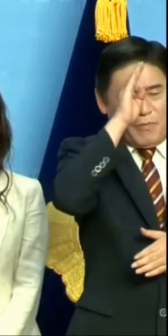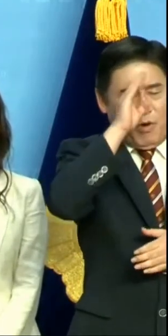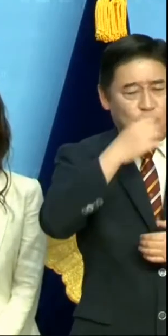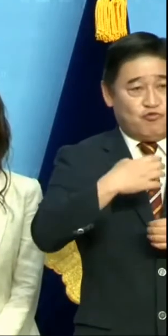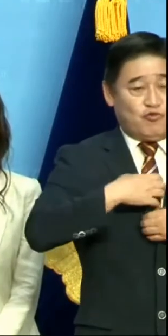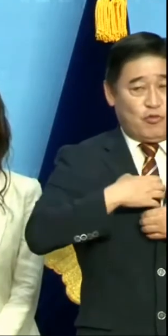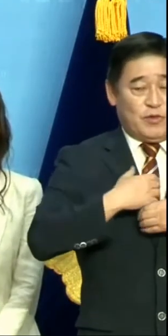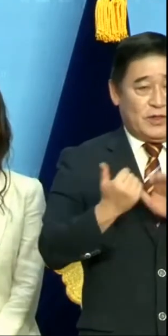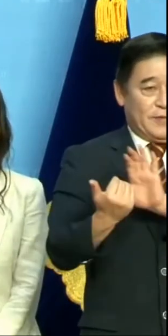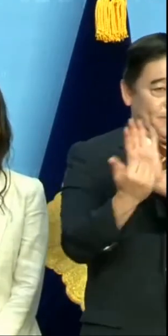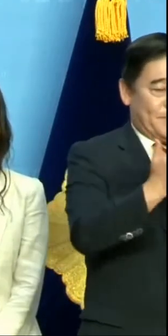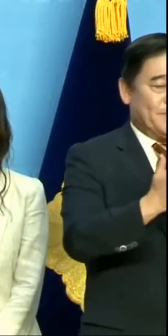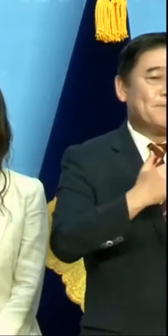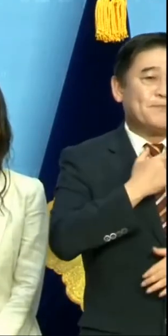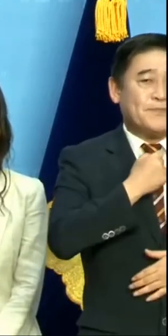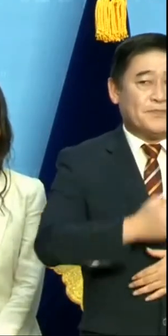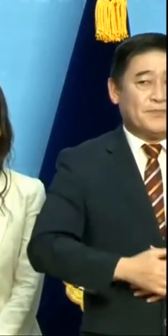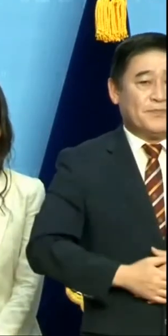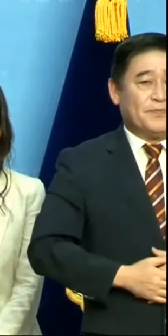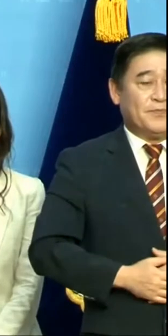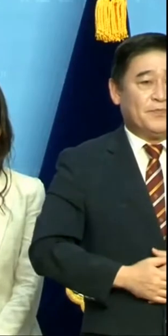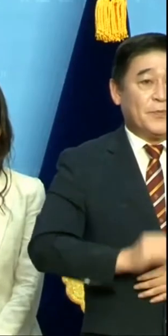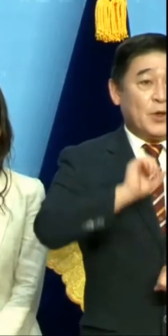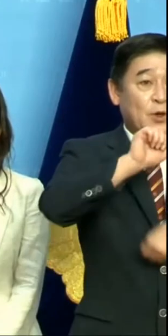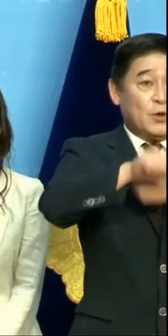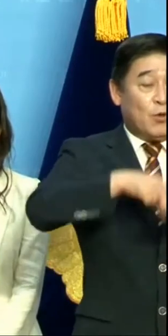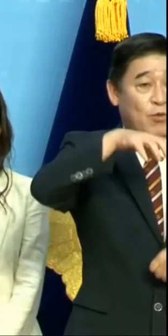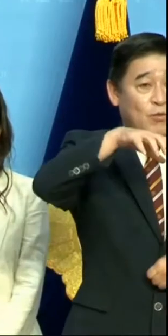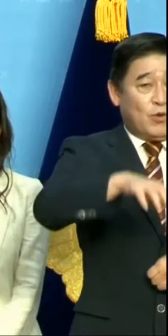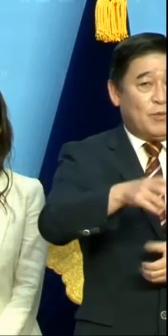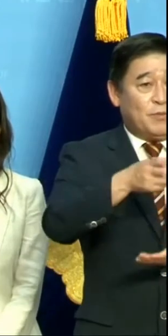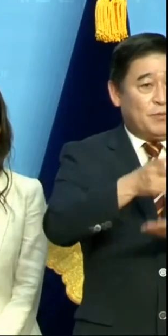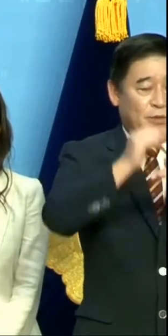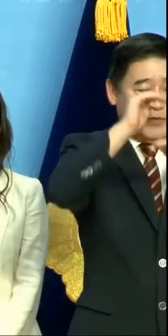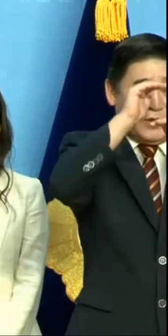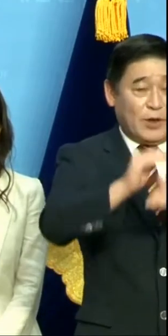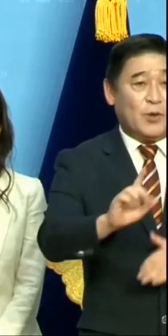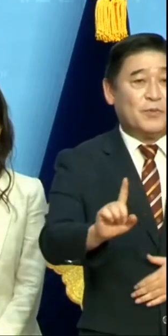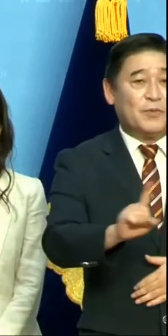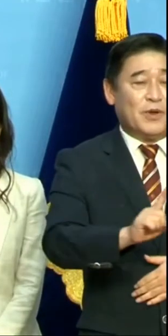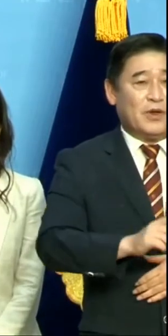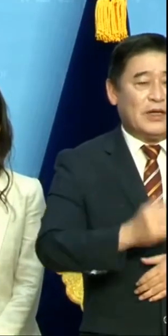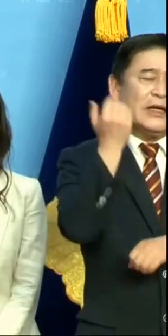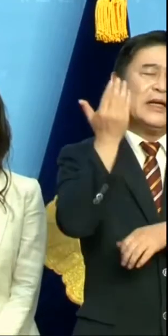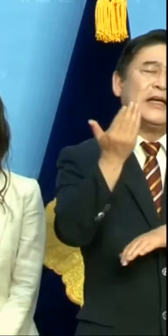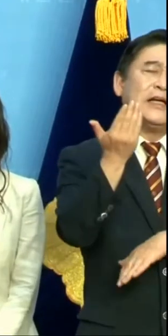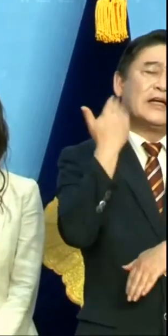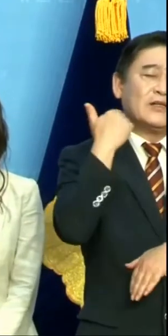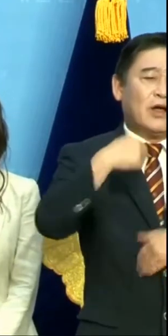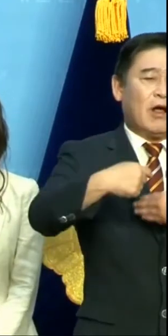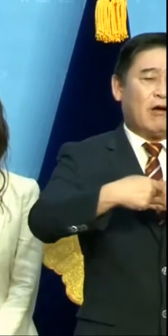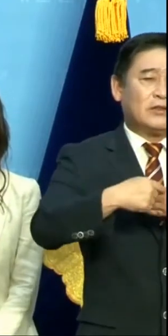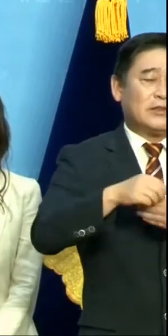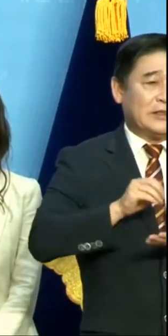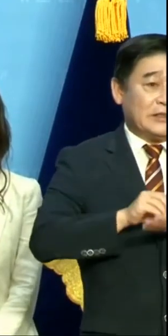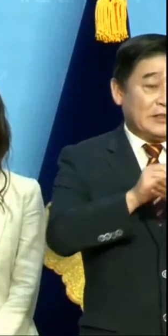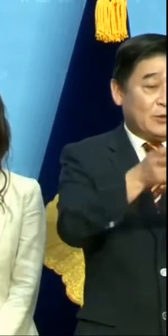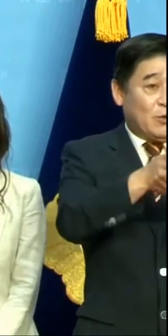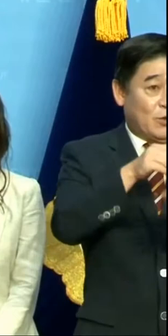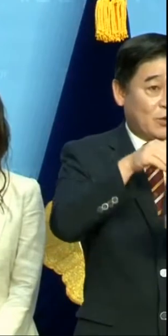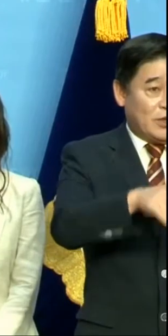위험을 예방하고자 합니다 동물원 수조가 법 주요 내용으로 기존의 형식적인 등록제를 허가제로